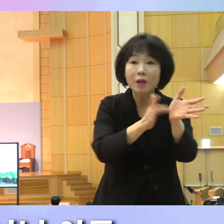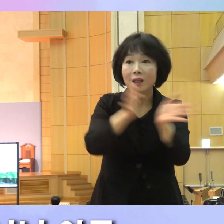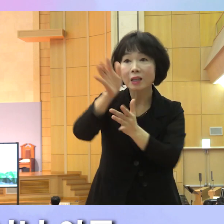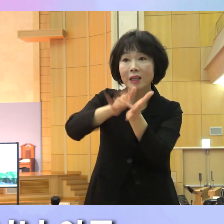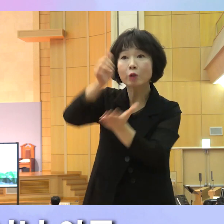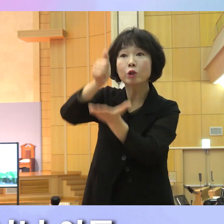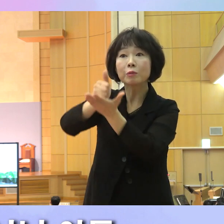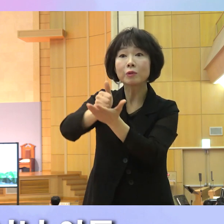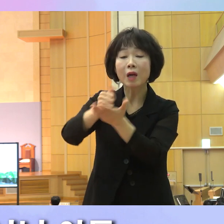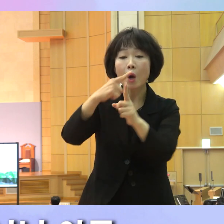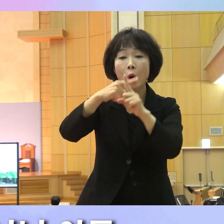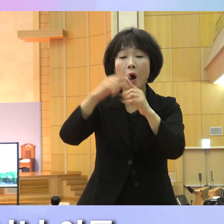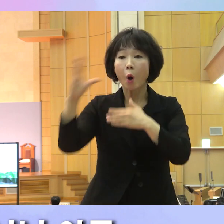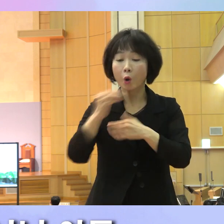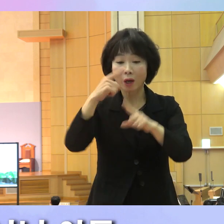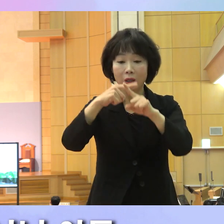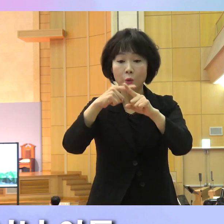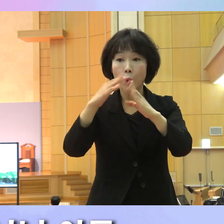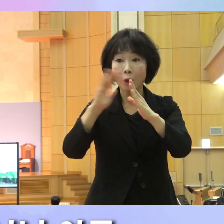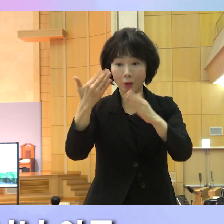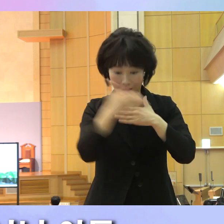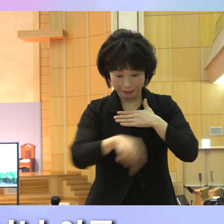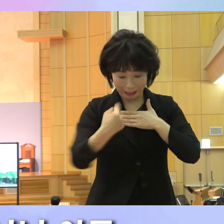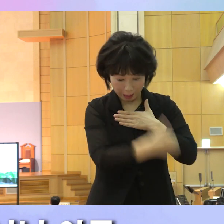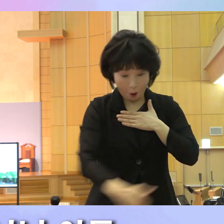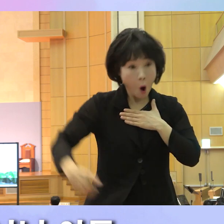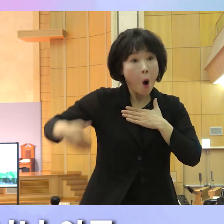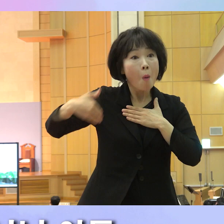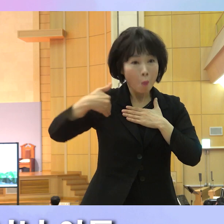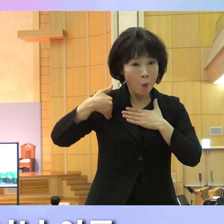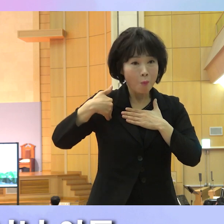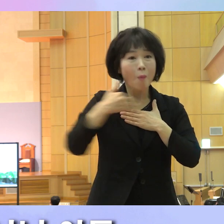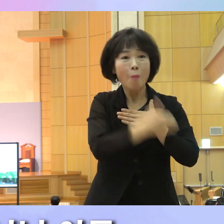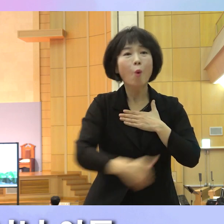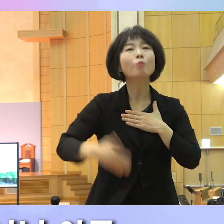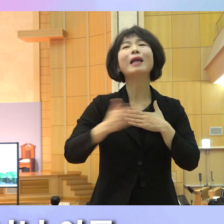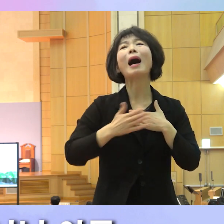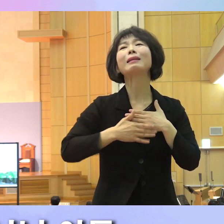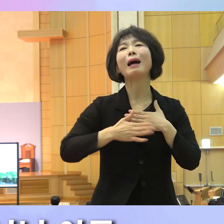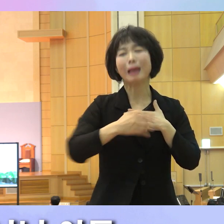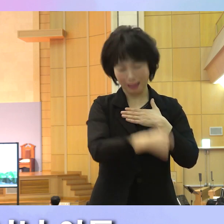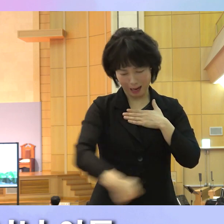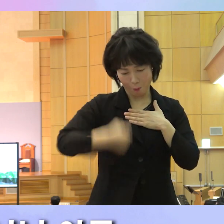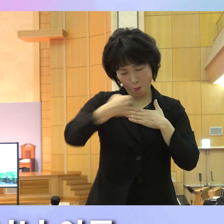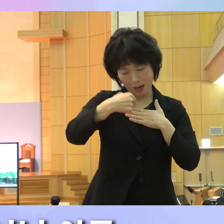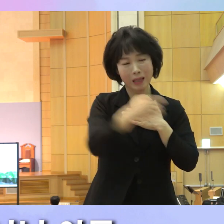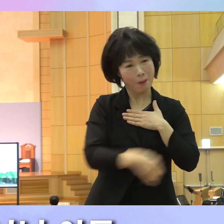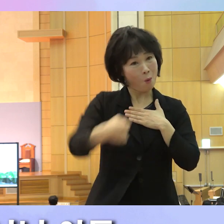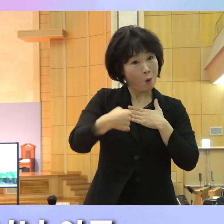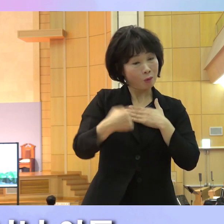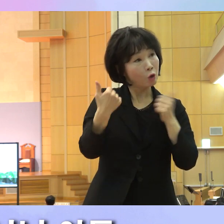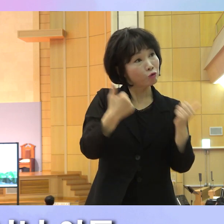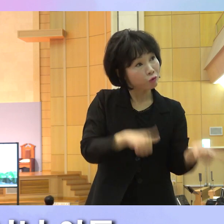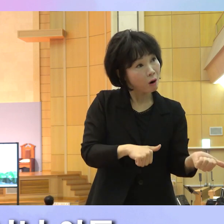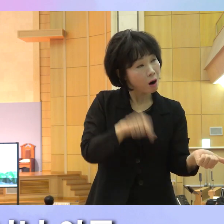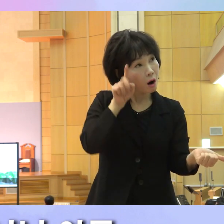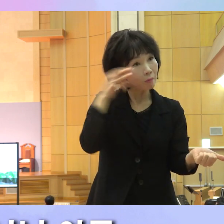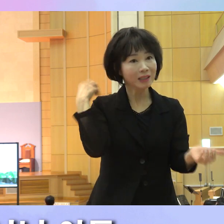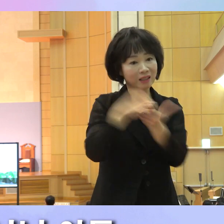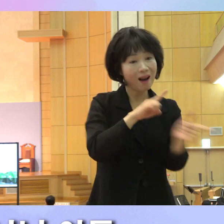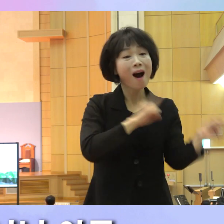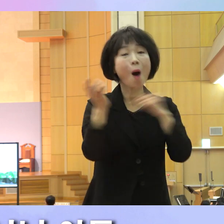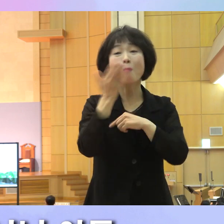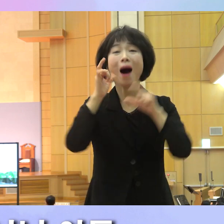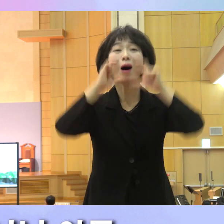성전된 자기 육체를 가리켜서 말씀하신 것이라. 죽은 자 가운데서, 죽은 자란 말은 예수님이